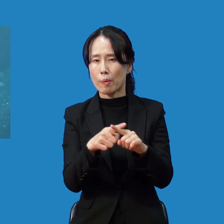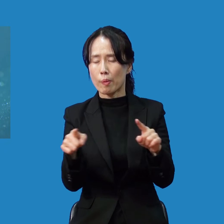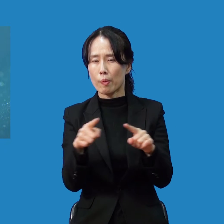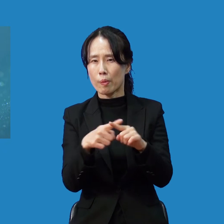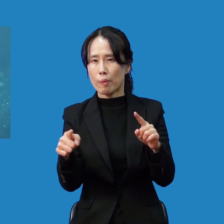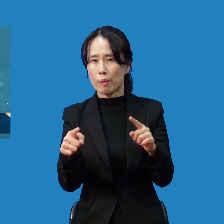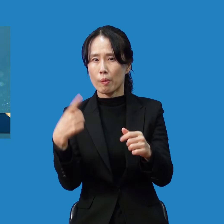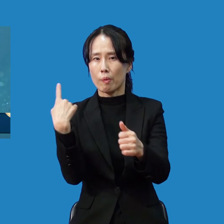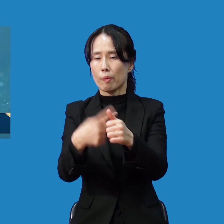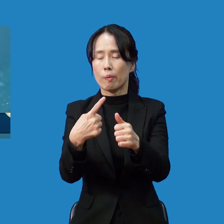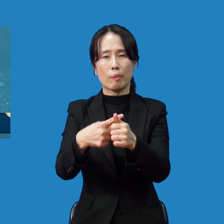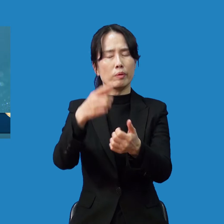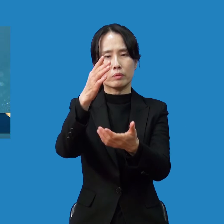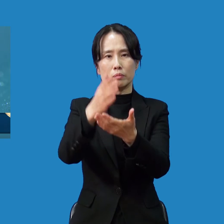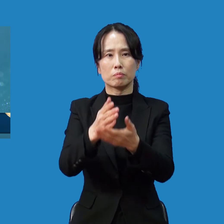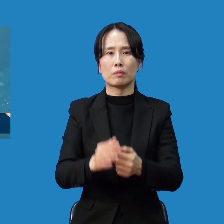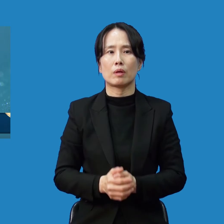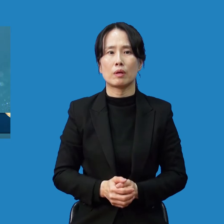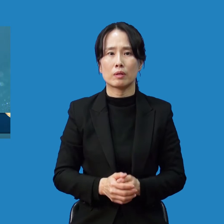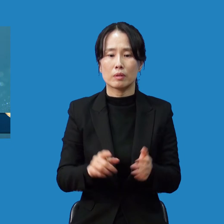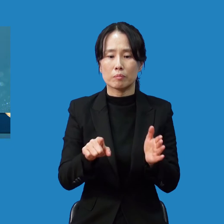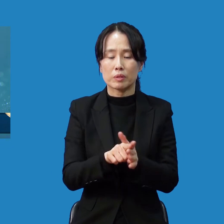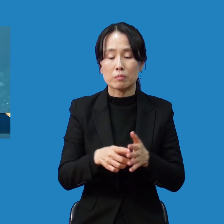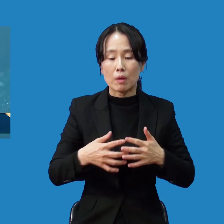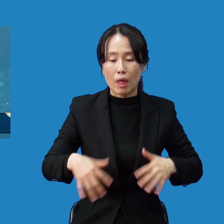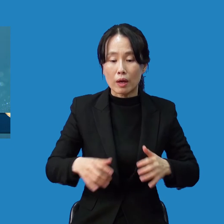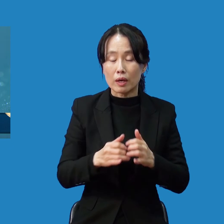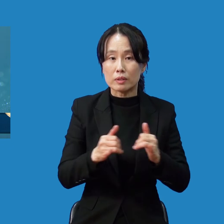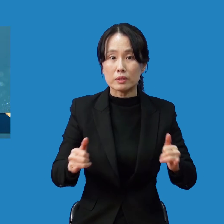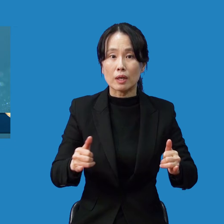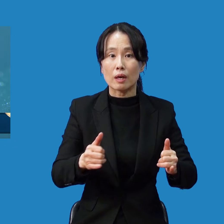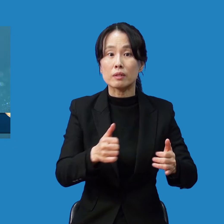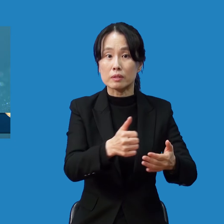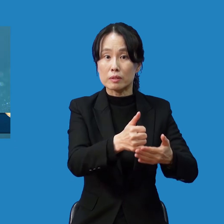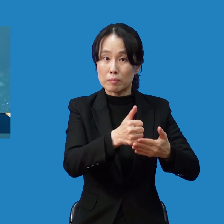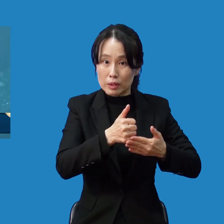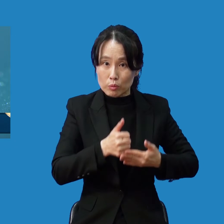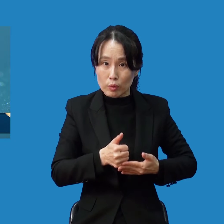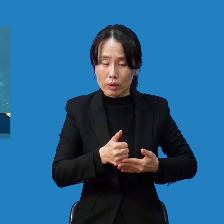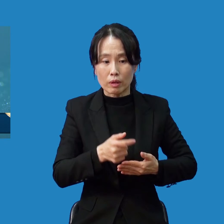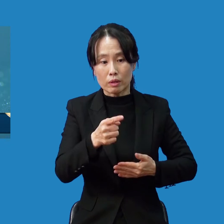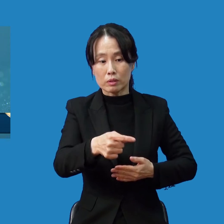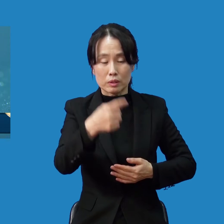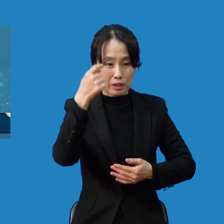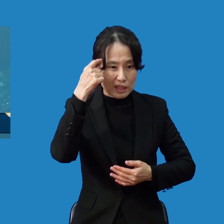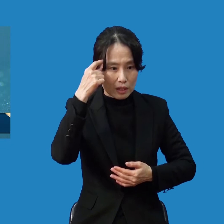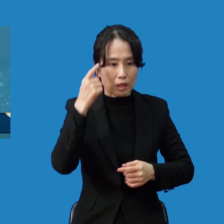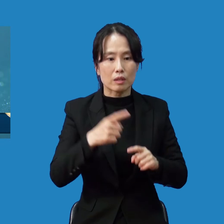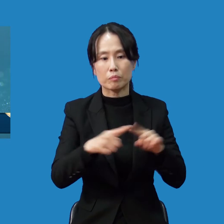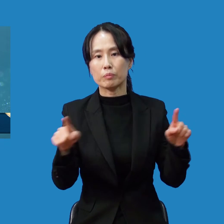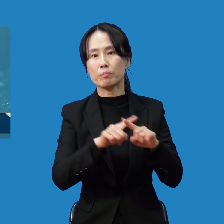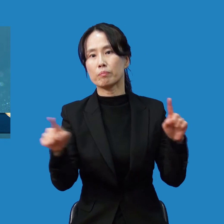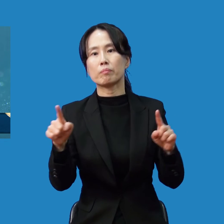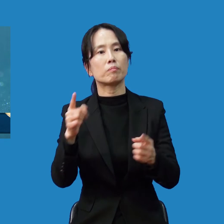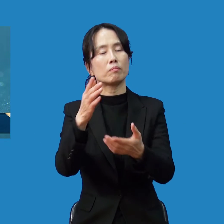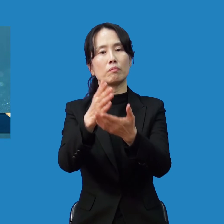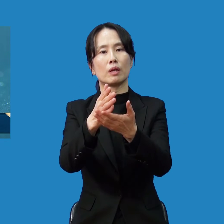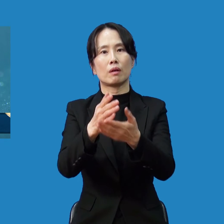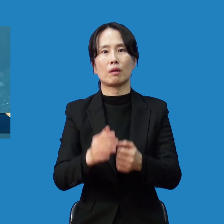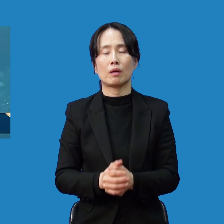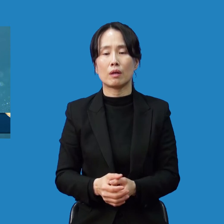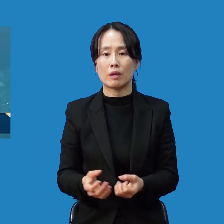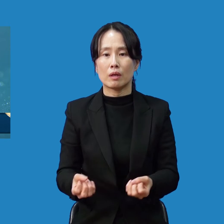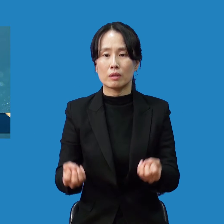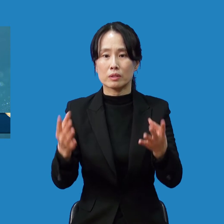1절에 믿음이 연약한 자를 너희가 받되 그의 의견을 비판하지 말라. 제사 음식을